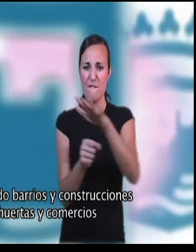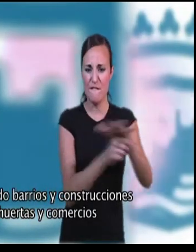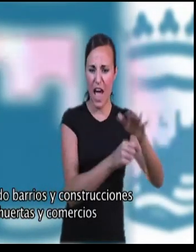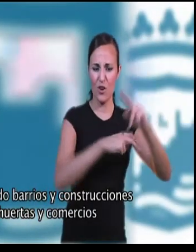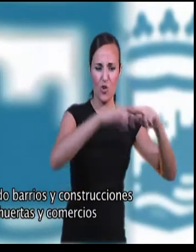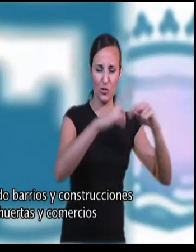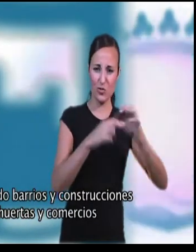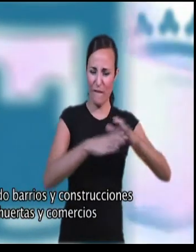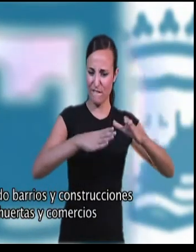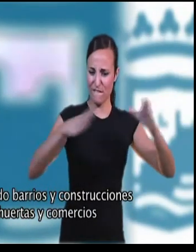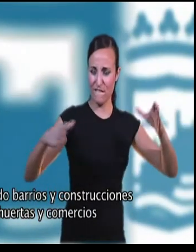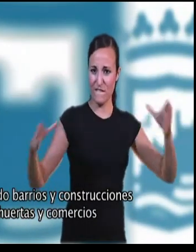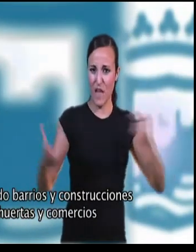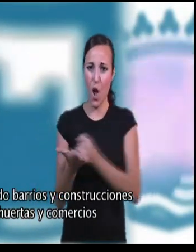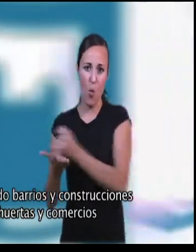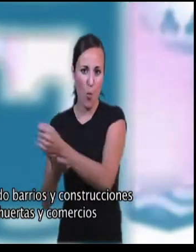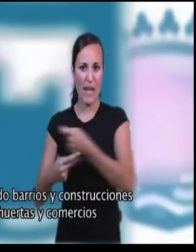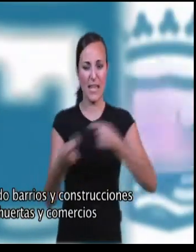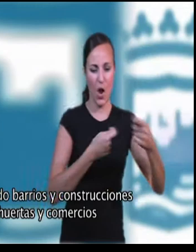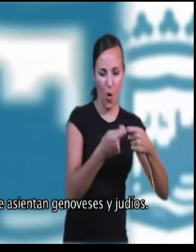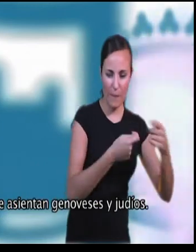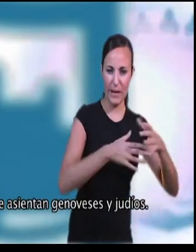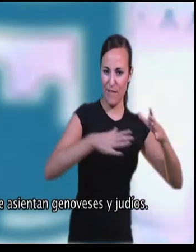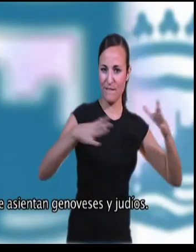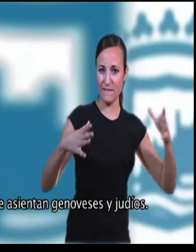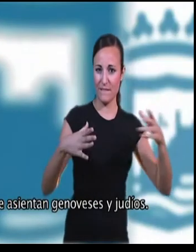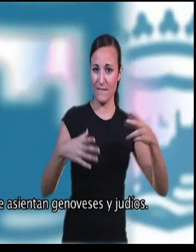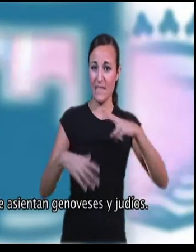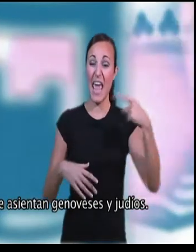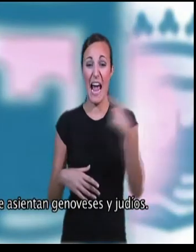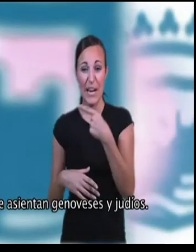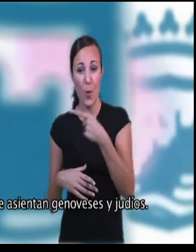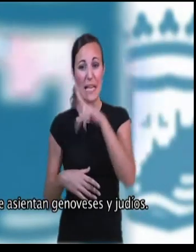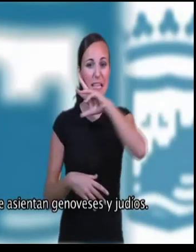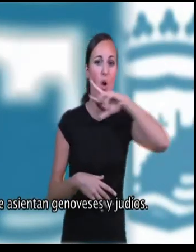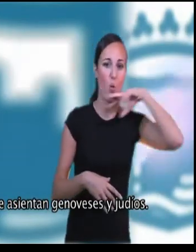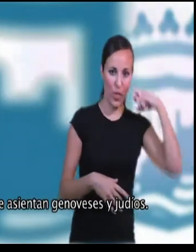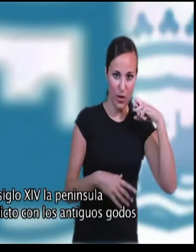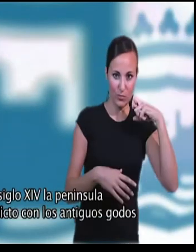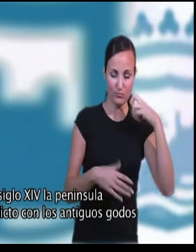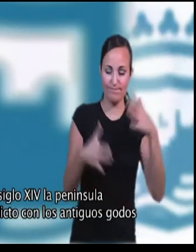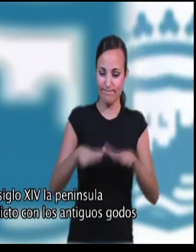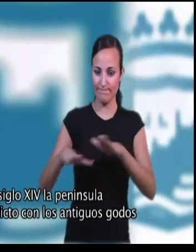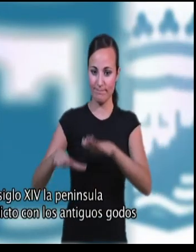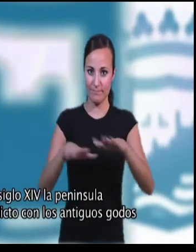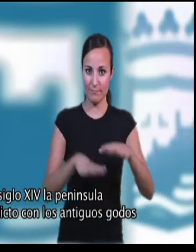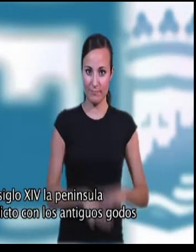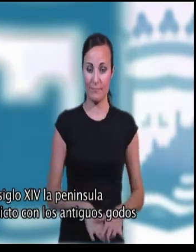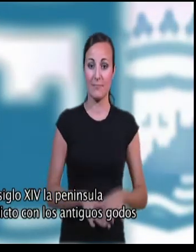creciendo barrios y construcciones con huertas y comercios entre los que se asientan genoveses y judíos. En el siglo XIV, la península está